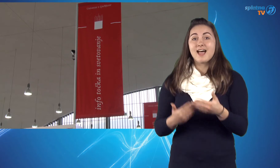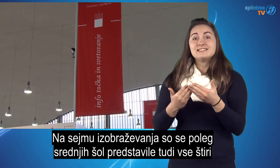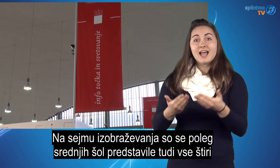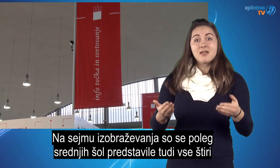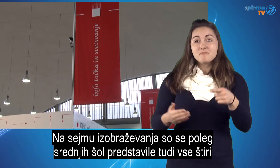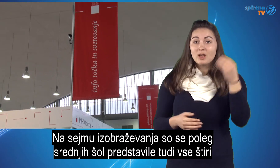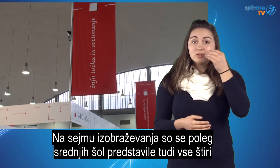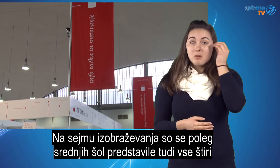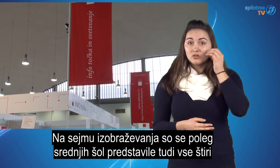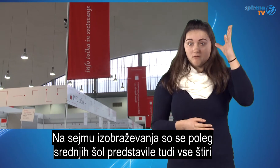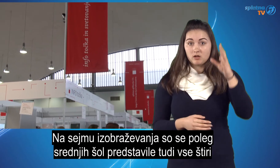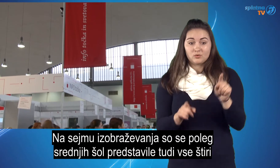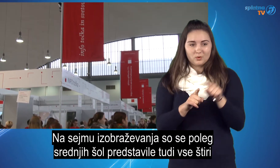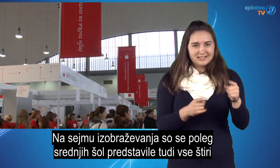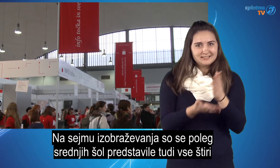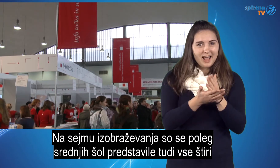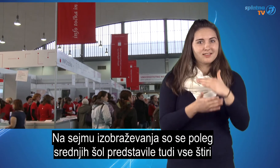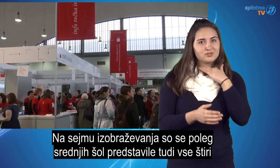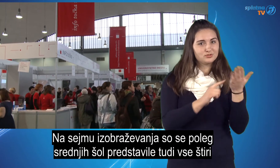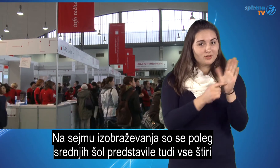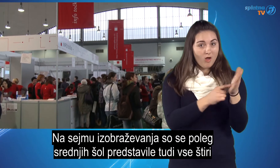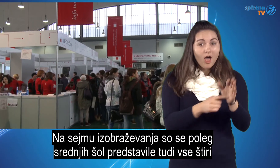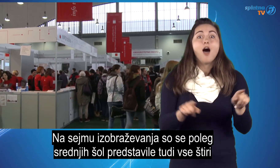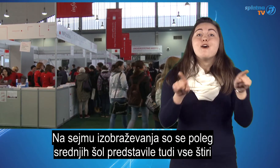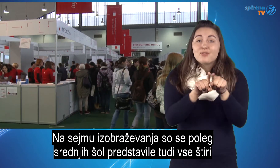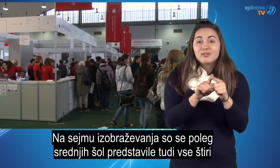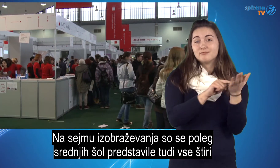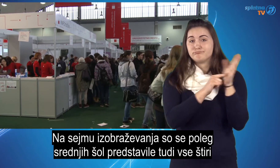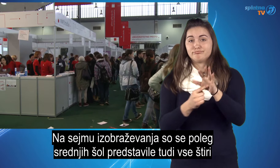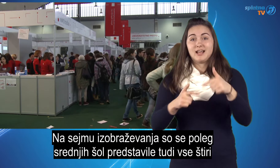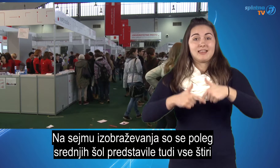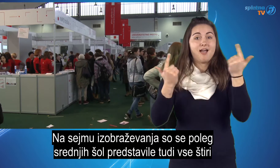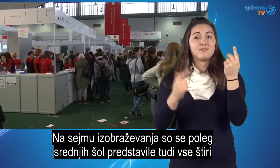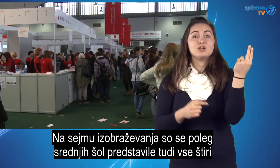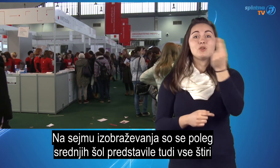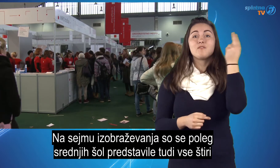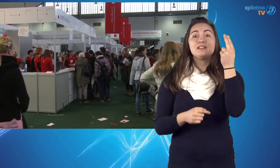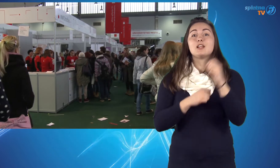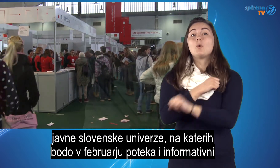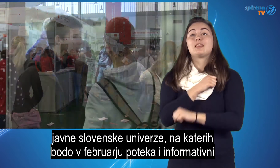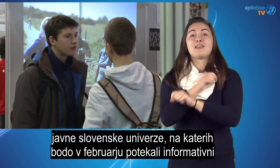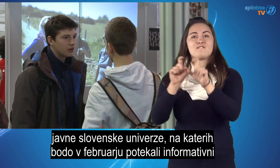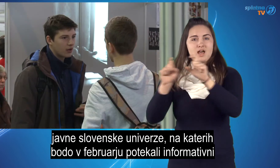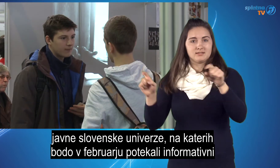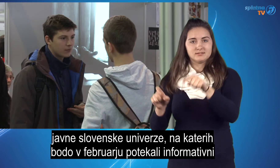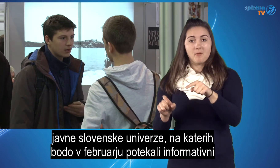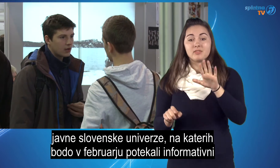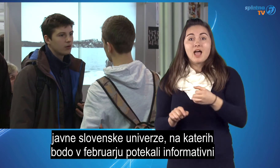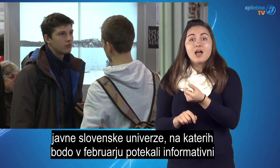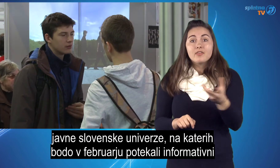Na sejmu izobraževanja so se poleg srednjih šol predstavile tudi vse 4 javne slovenske univerze, na katerih bodo v